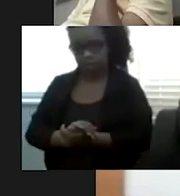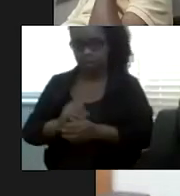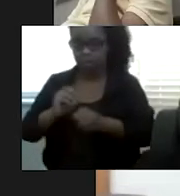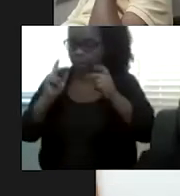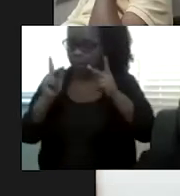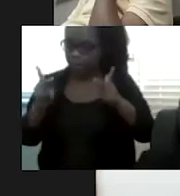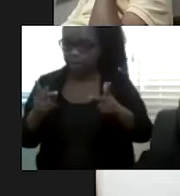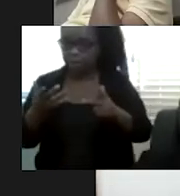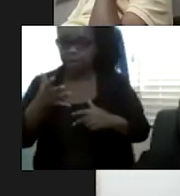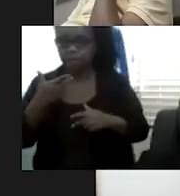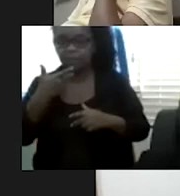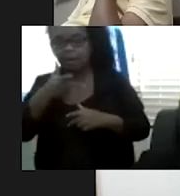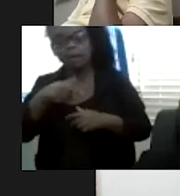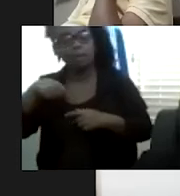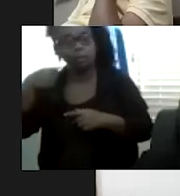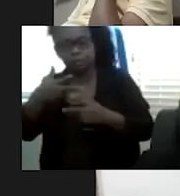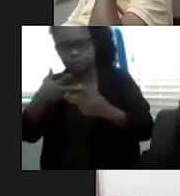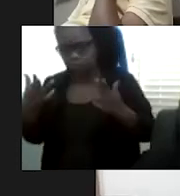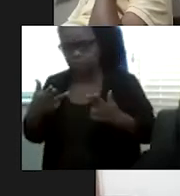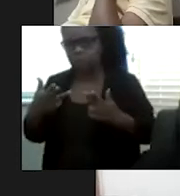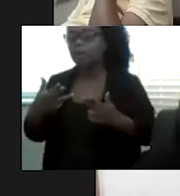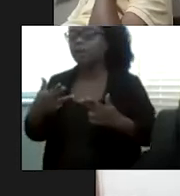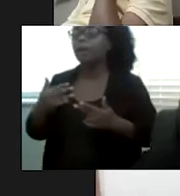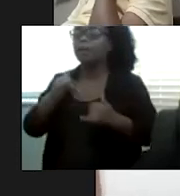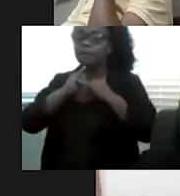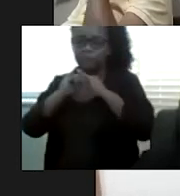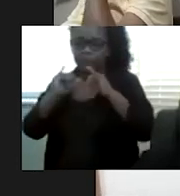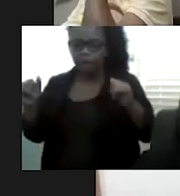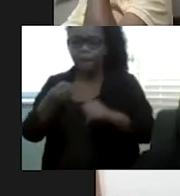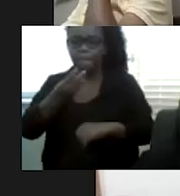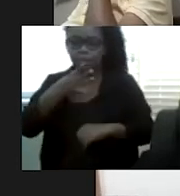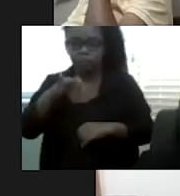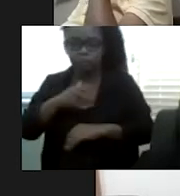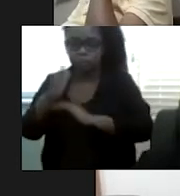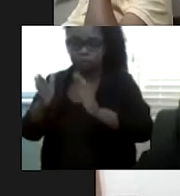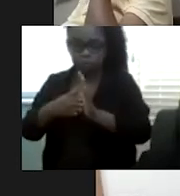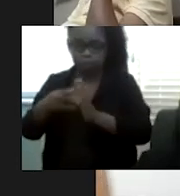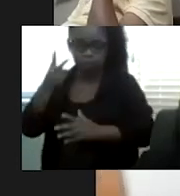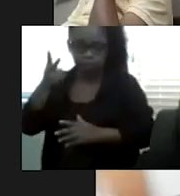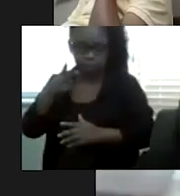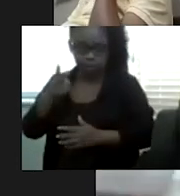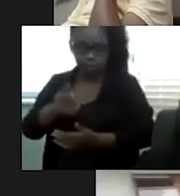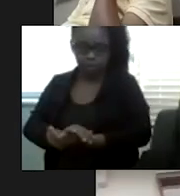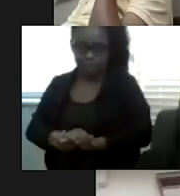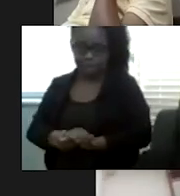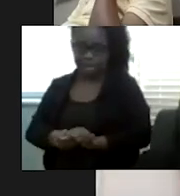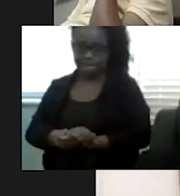quero deixar um bom dia a todos os nobres edis dessa casa.